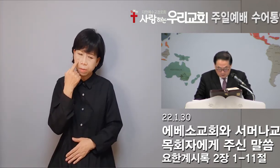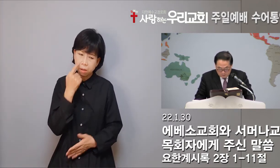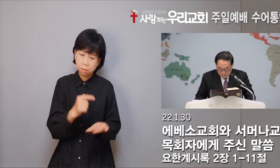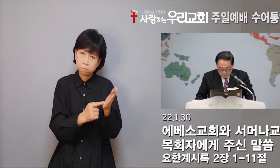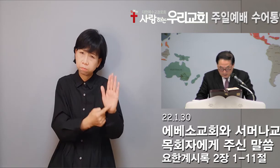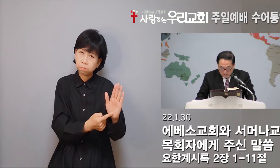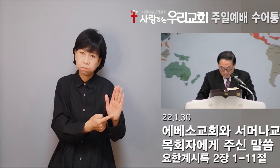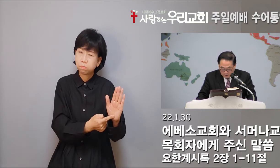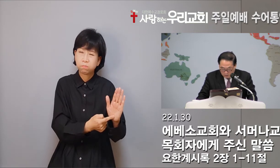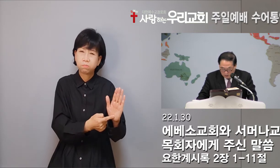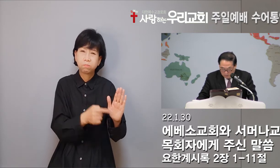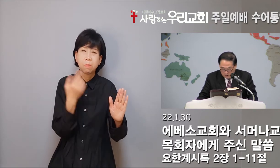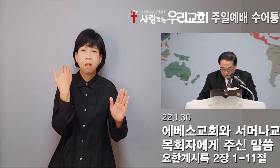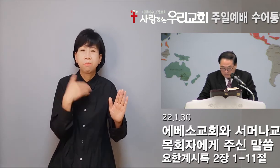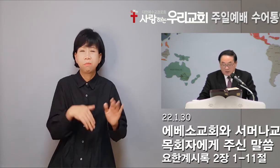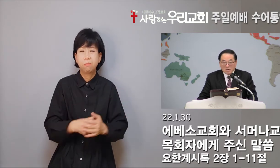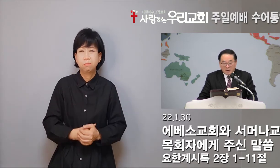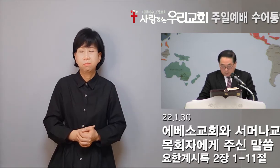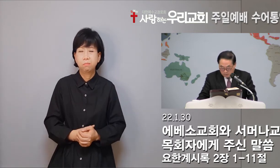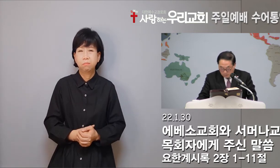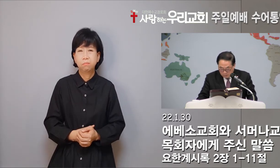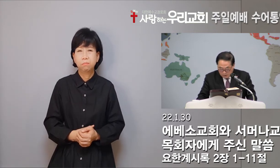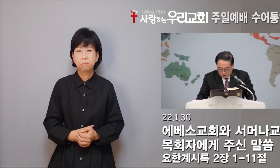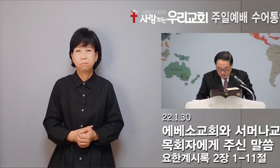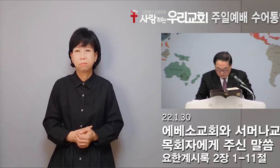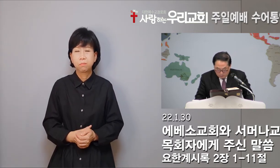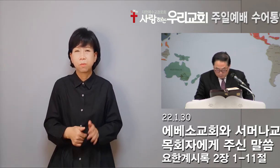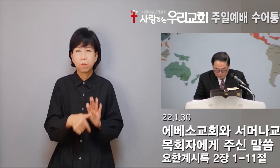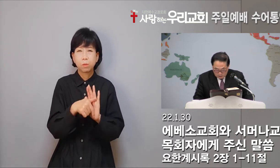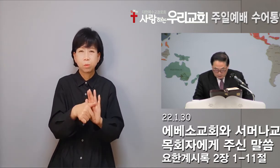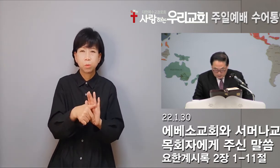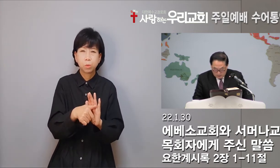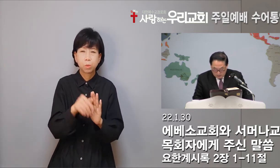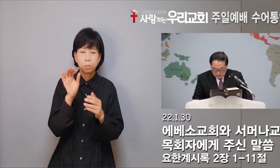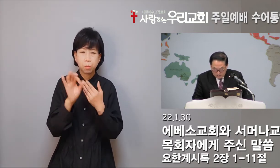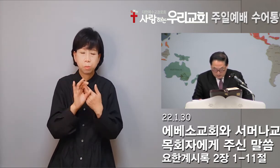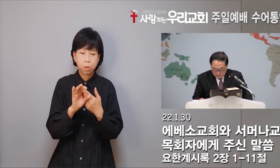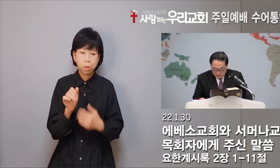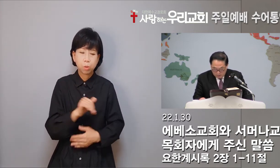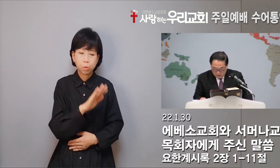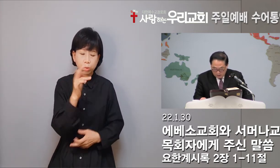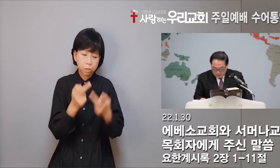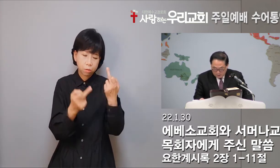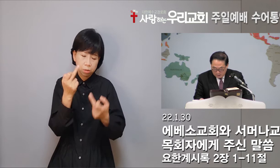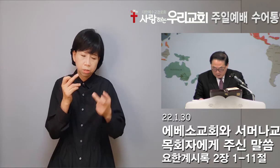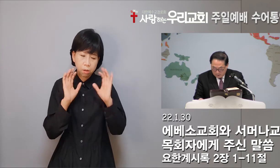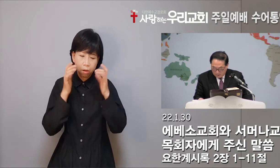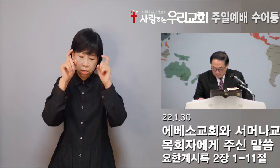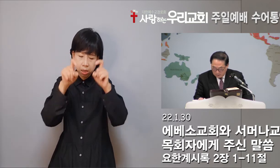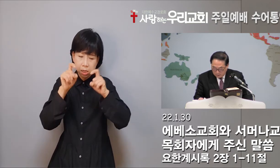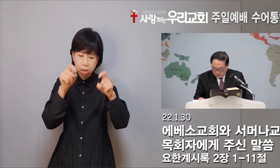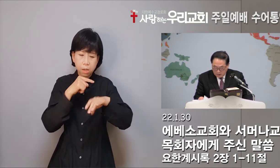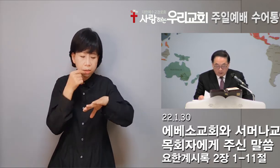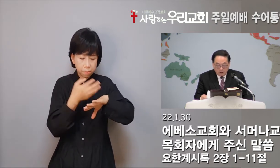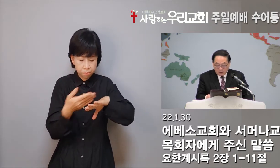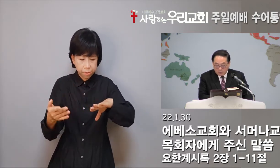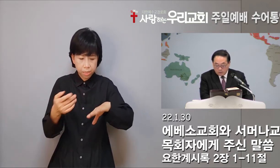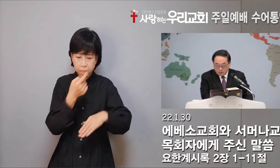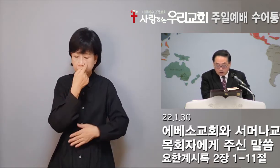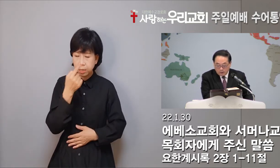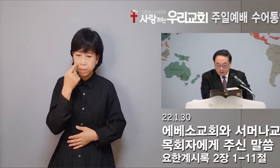없는 것입니다. 계시록 12장 11절 말씀을 보면 또 우리 형제들이 어린 양의 피와 자기들이